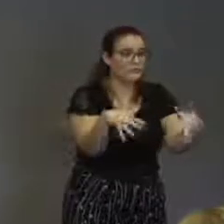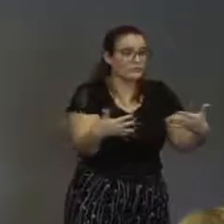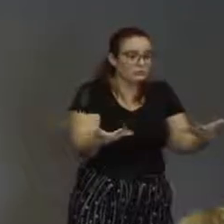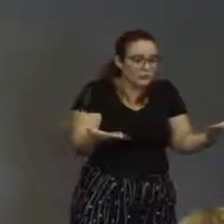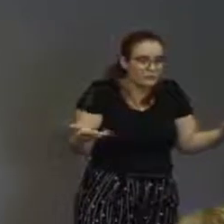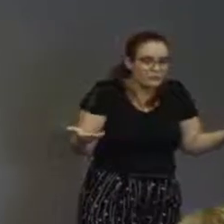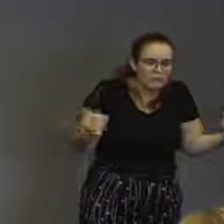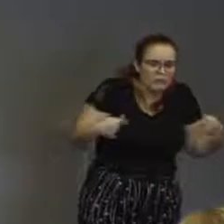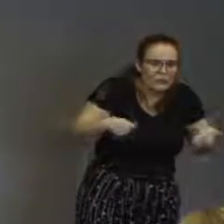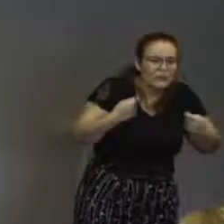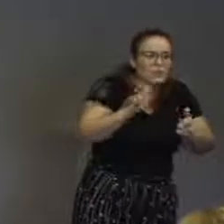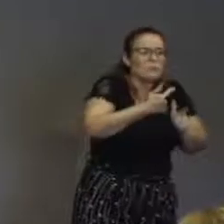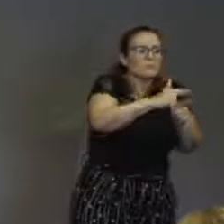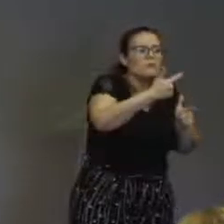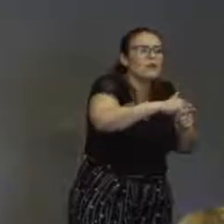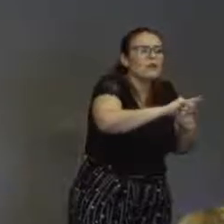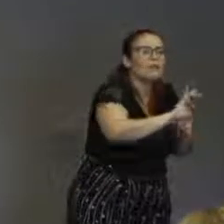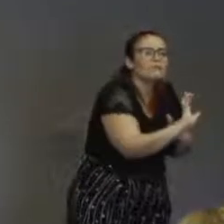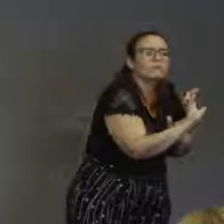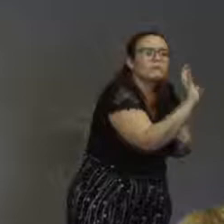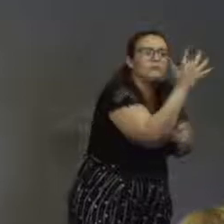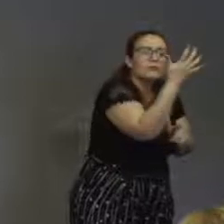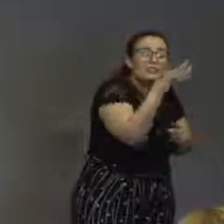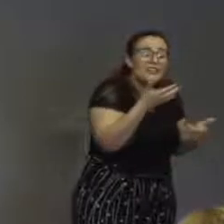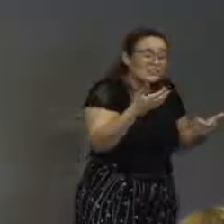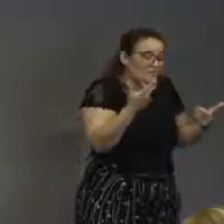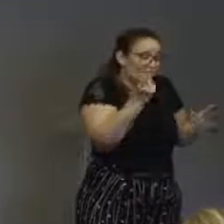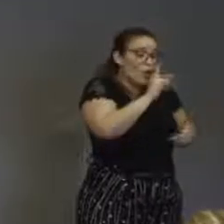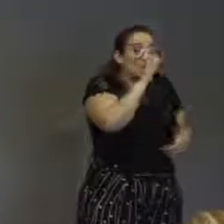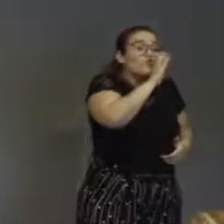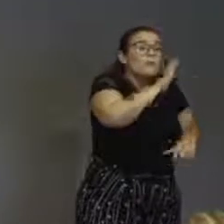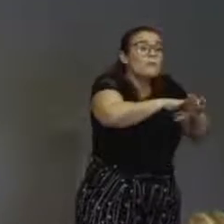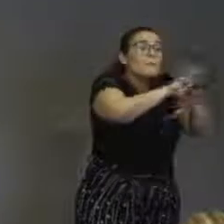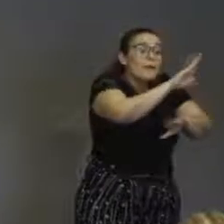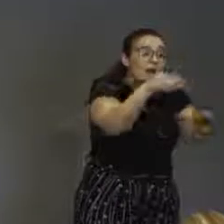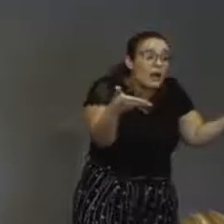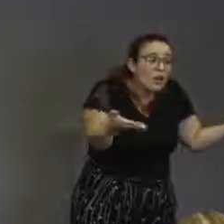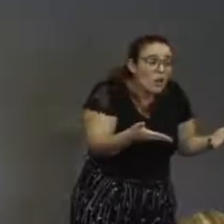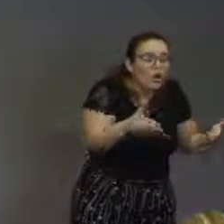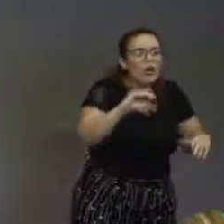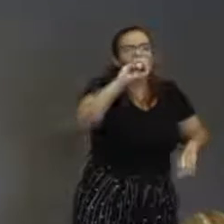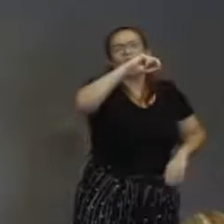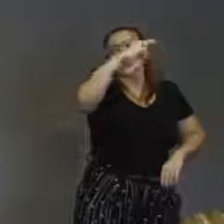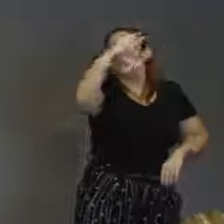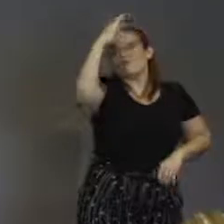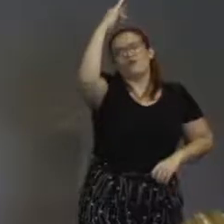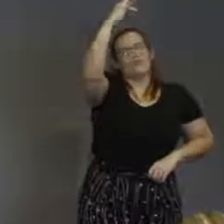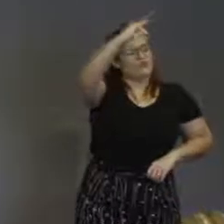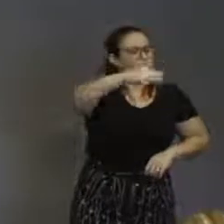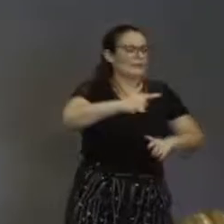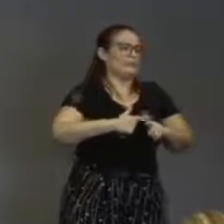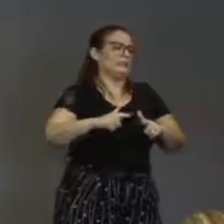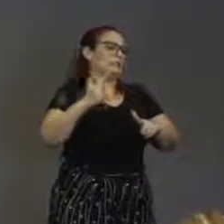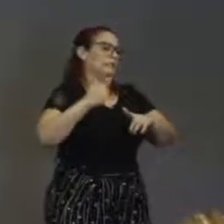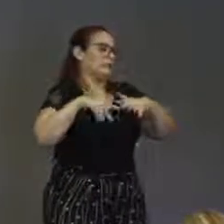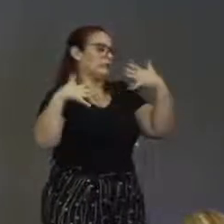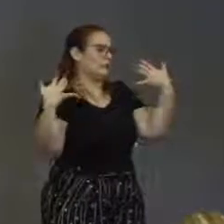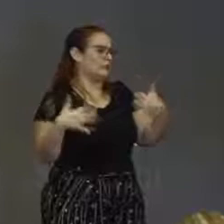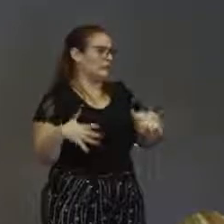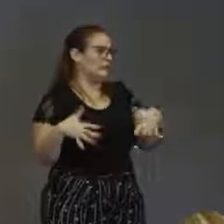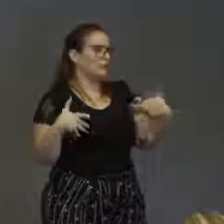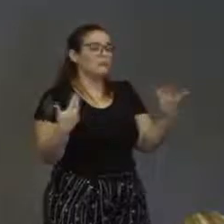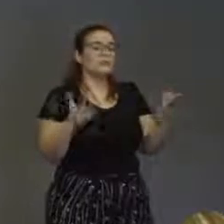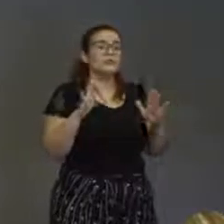as questões que são mais prementes das cidades nesse momento, ou a gente vai ter um problema maior no futuro. E como o Jaime Lerner